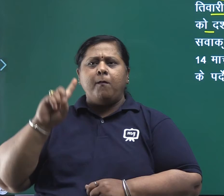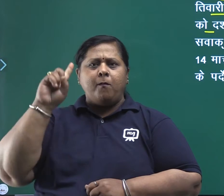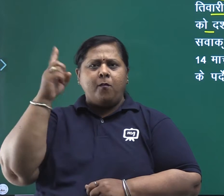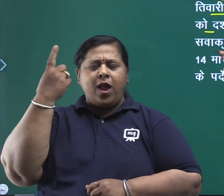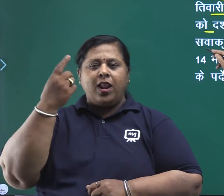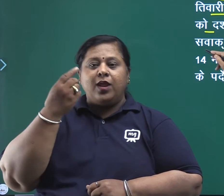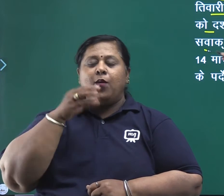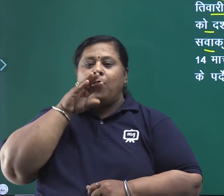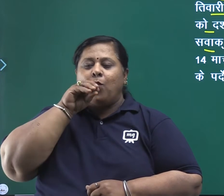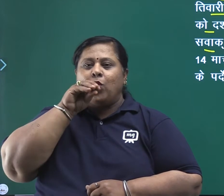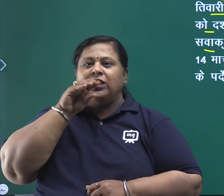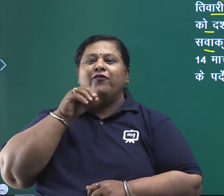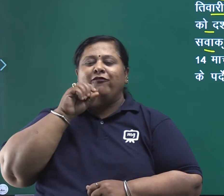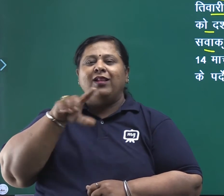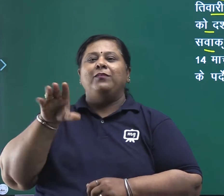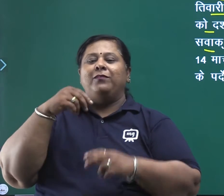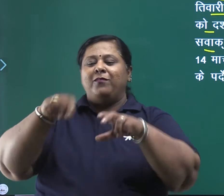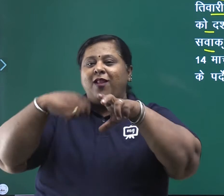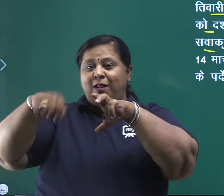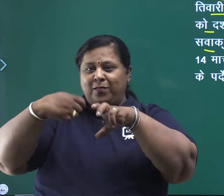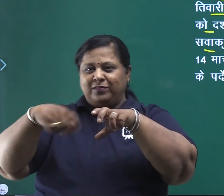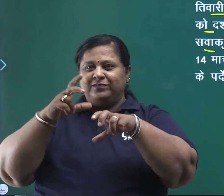पहली सवाक फिल्म